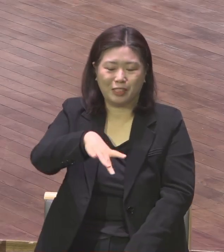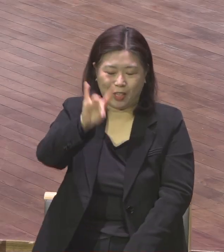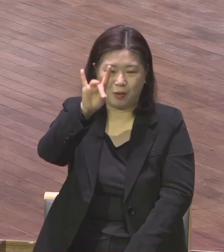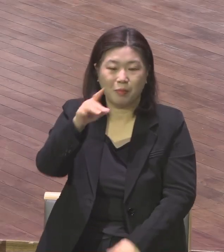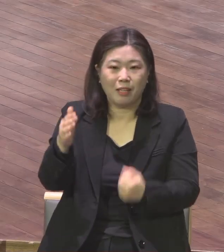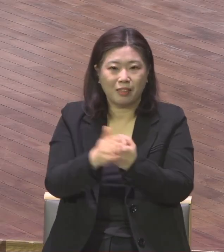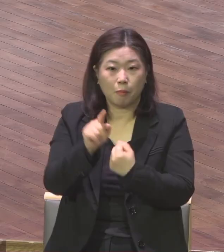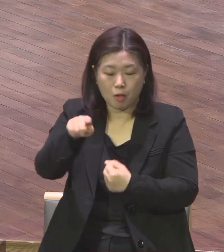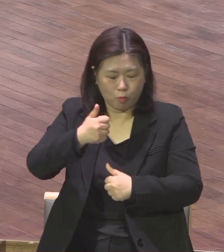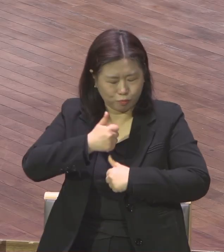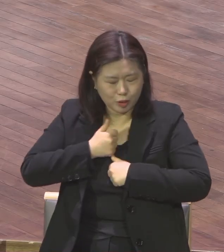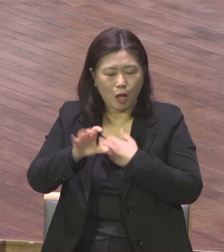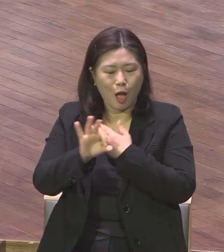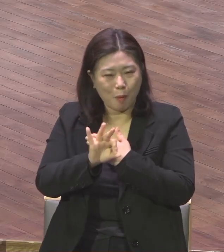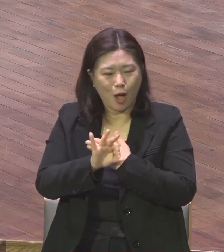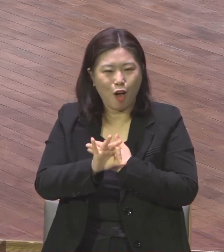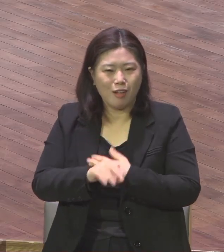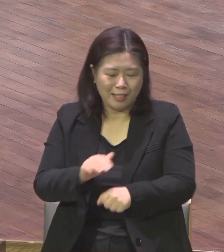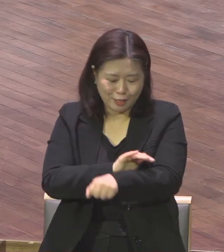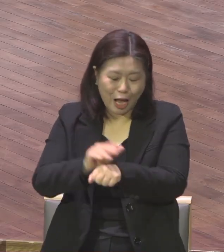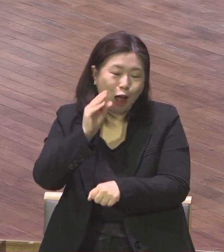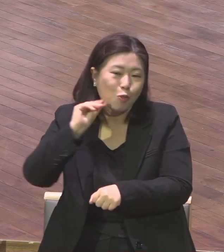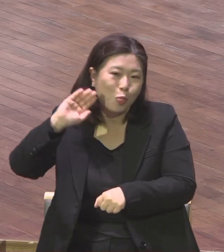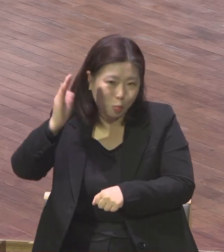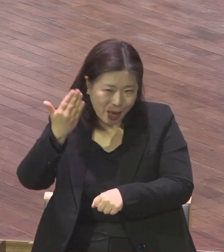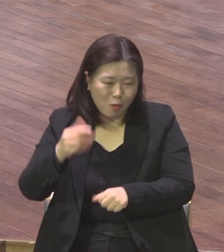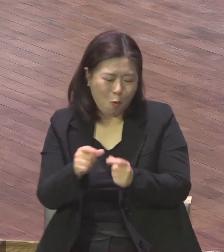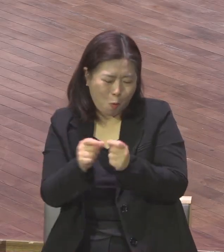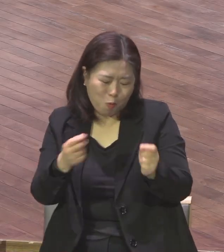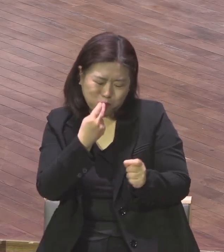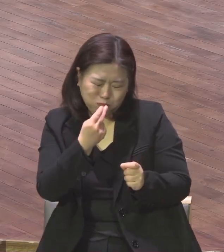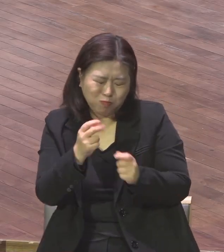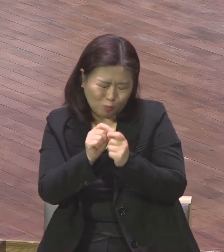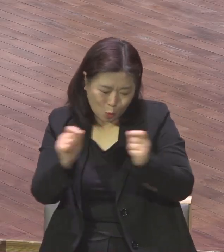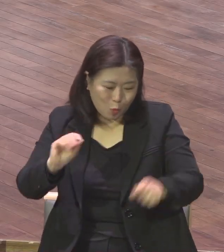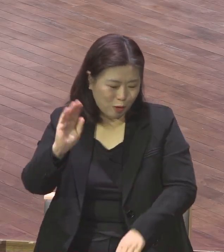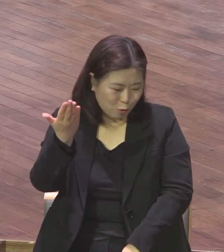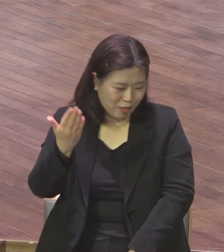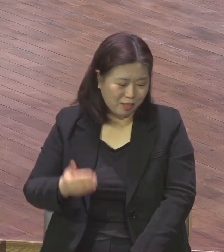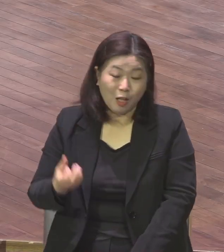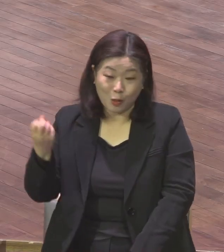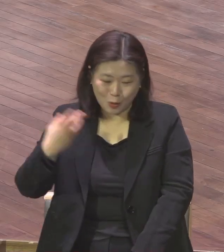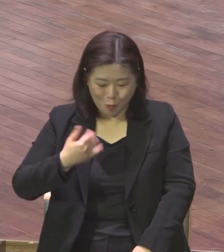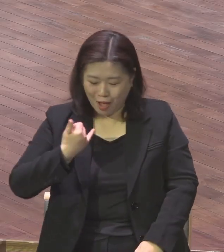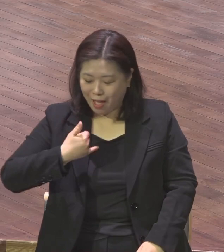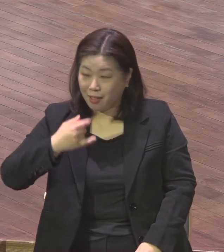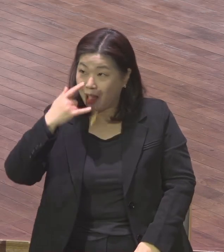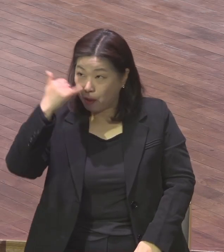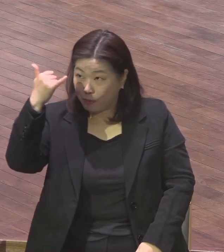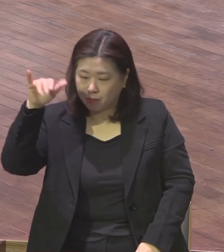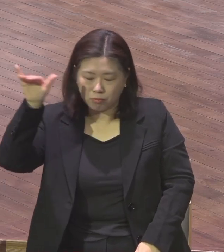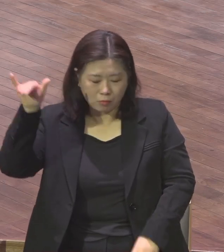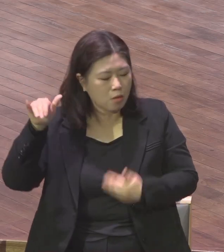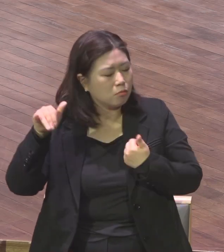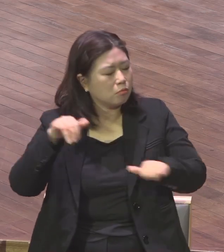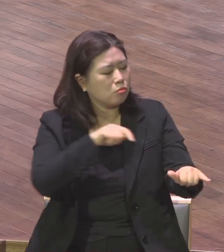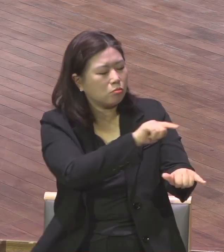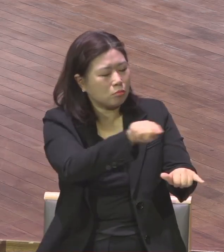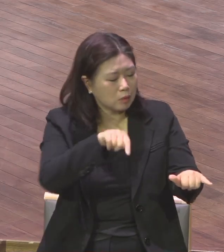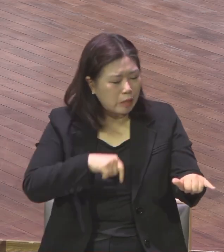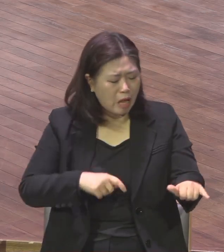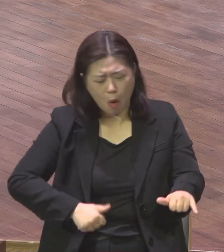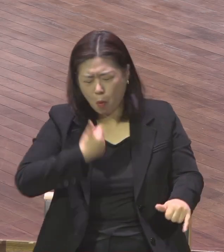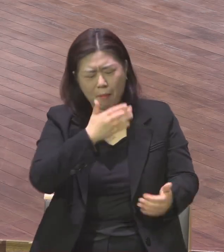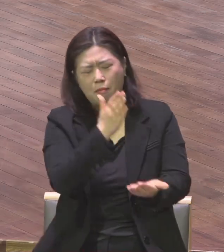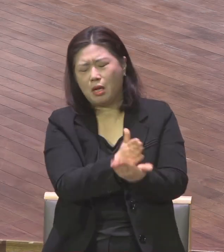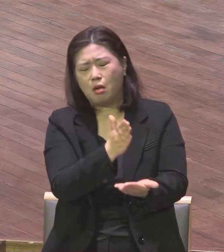장수하리라. 아비들아 너희 자녀를 노엽게 하지 말고 오직 주의 교훈과 훈계로 양육하라.